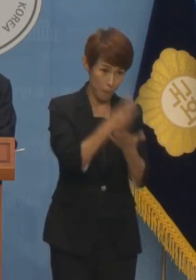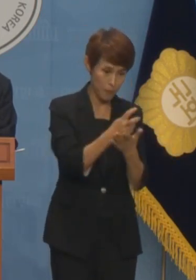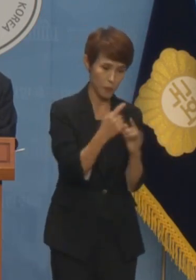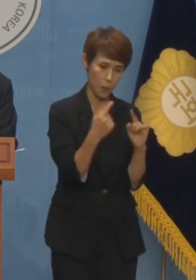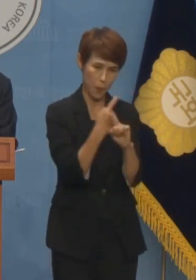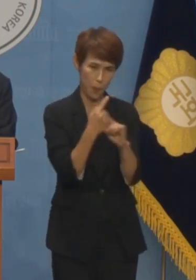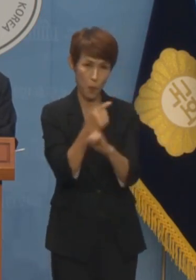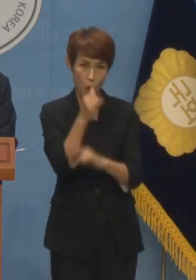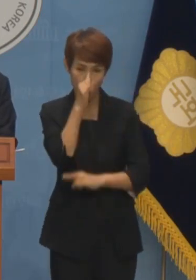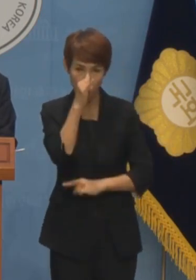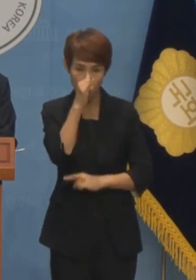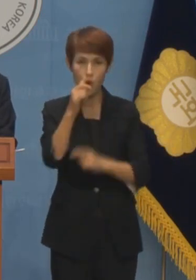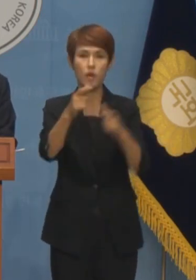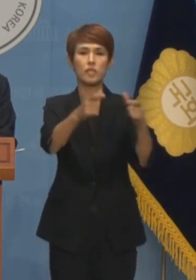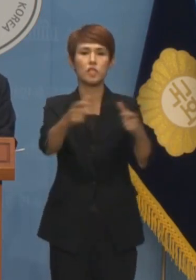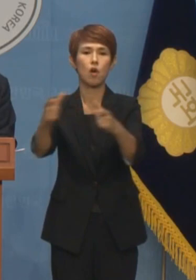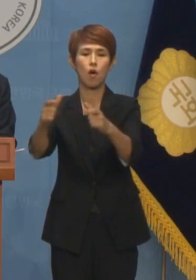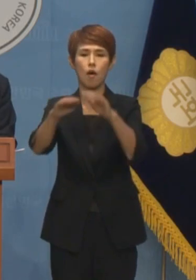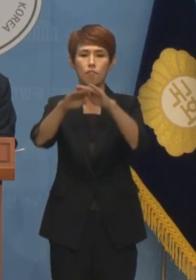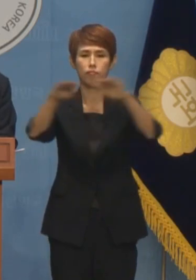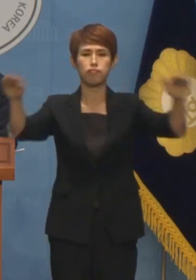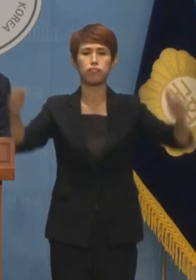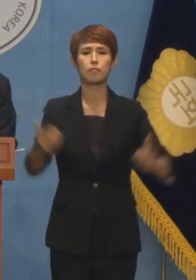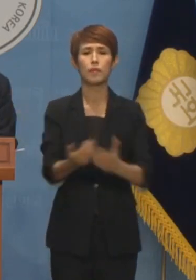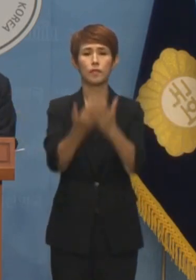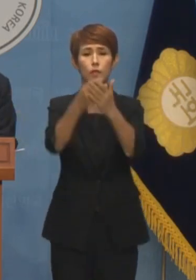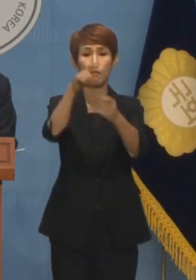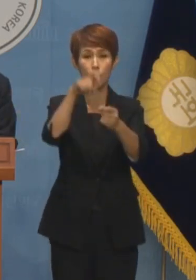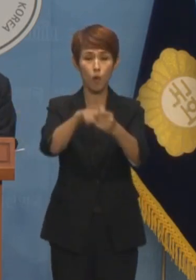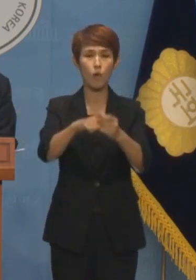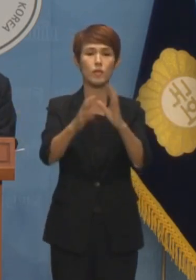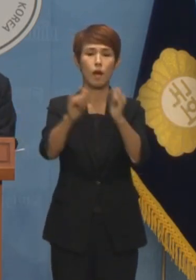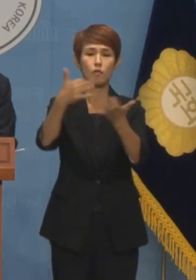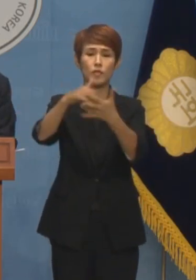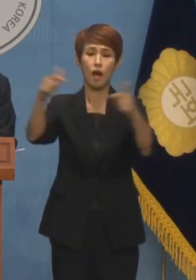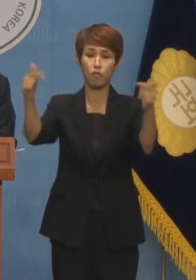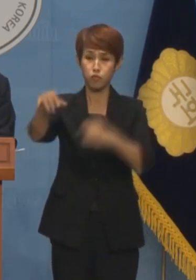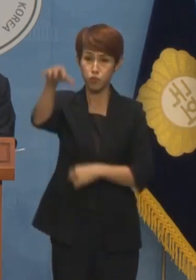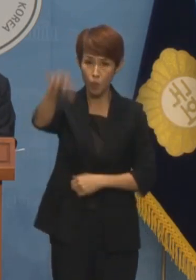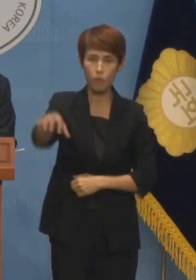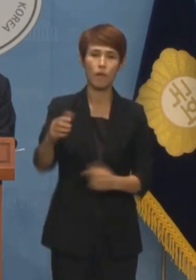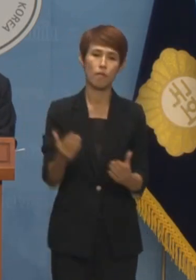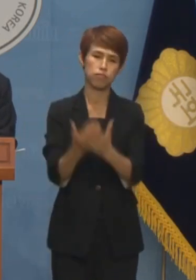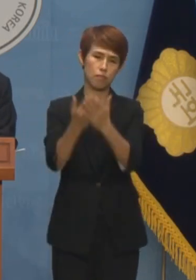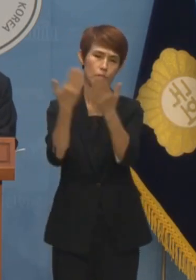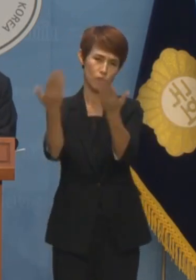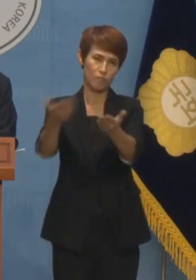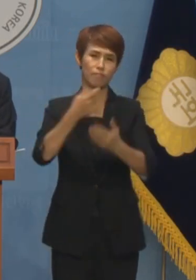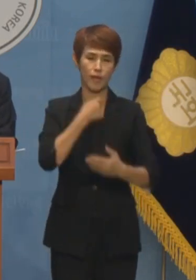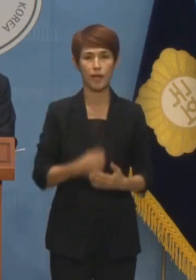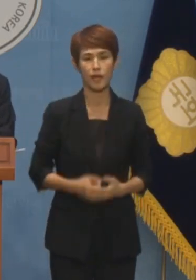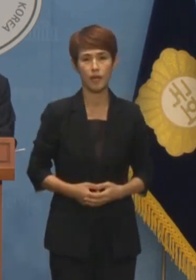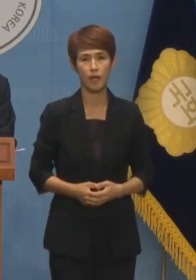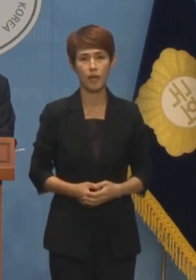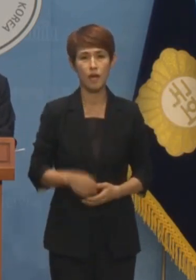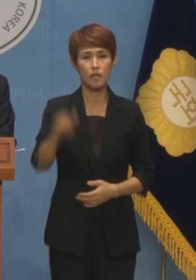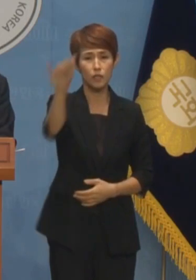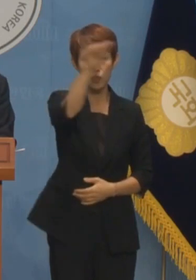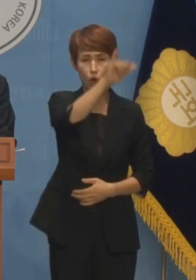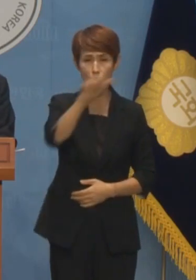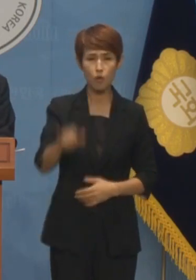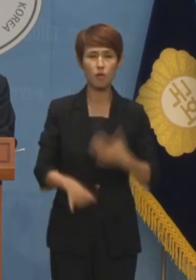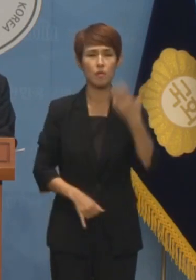수정하여 지역 균형발전을 위해 인구 감소 지역 또한 활성화시키겠습니다. 전국